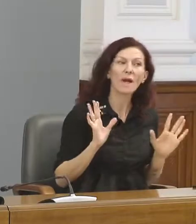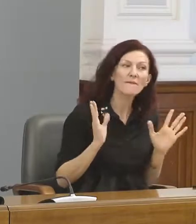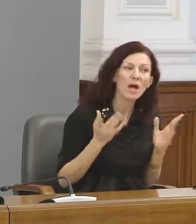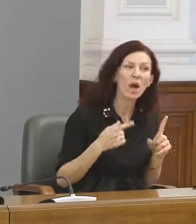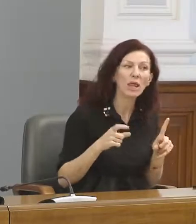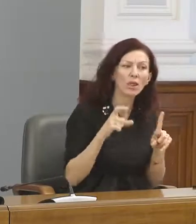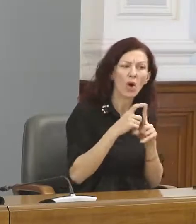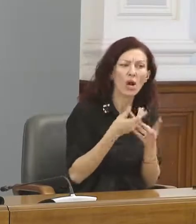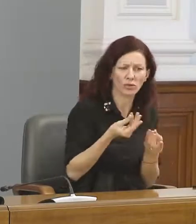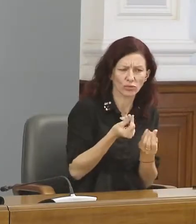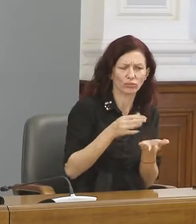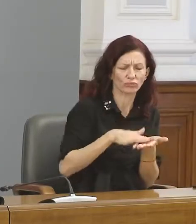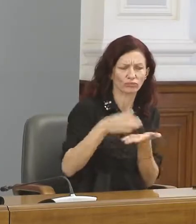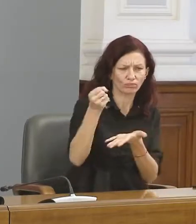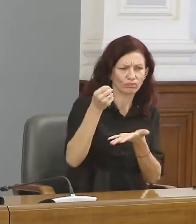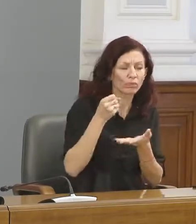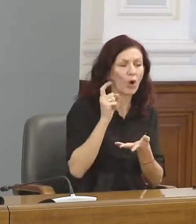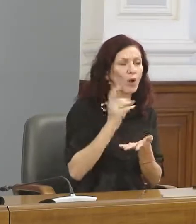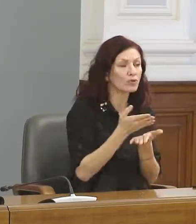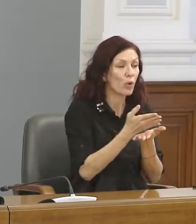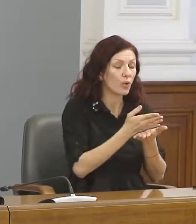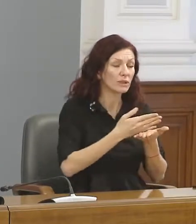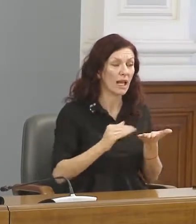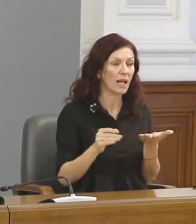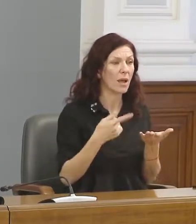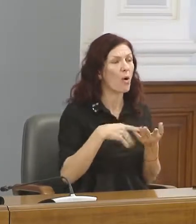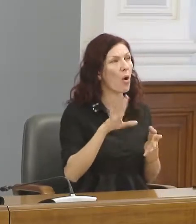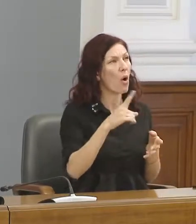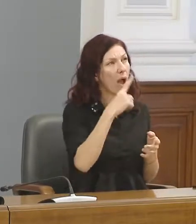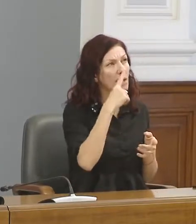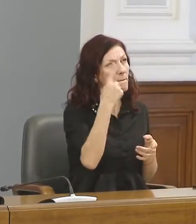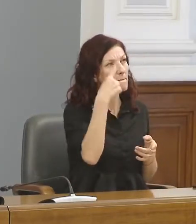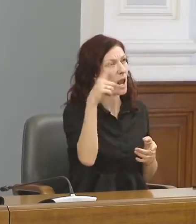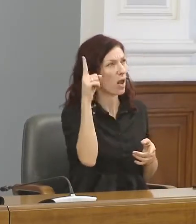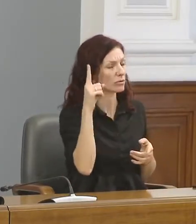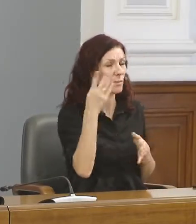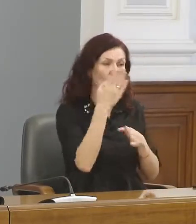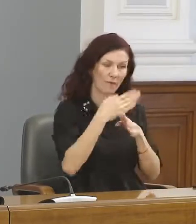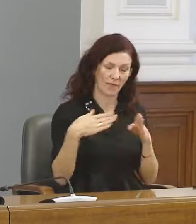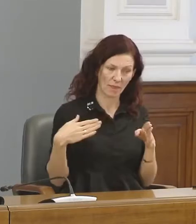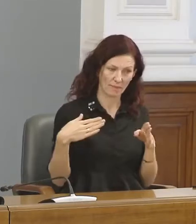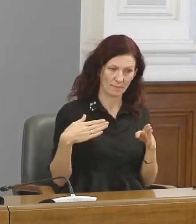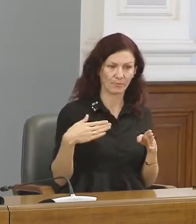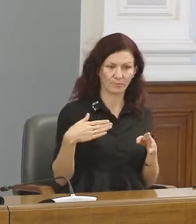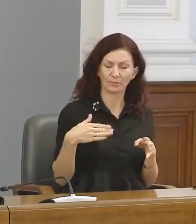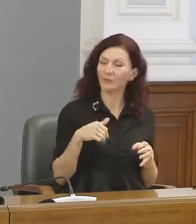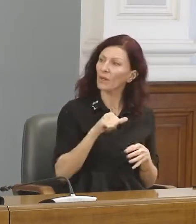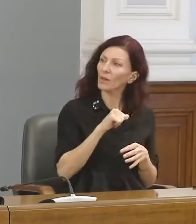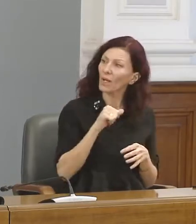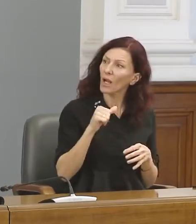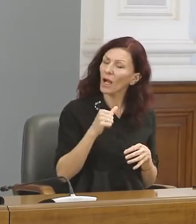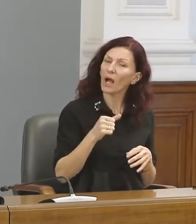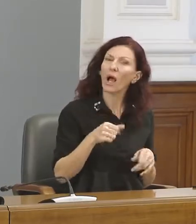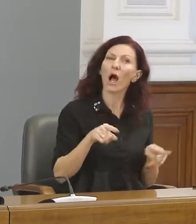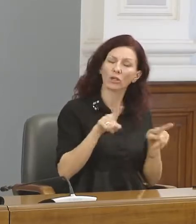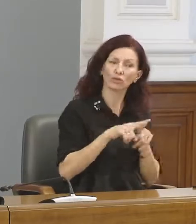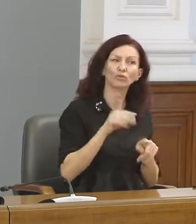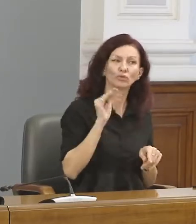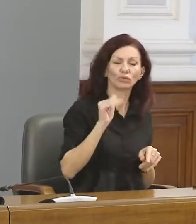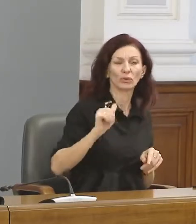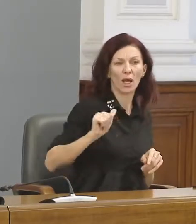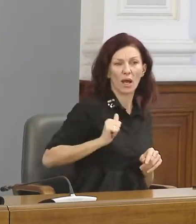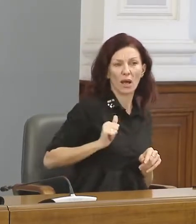ще отделим до края на годината около 1,5 милиона и ще се